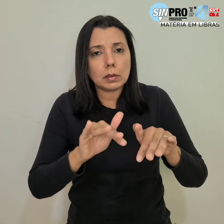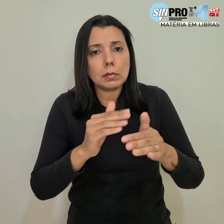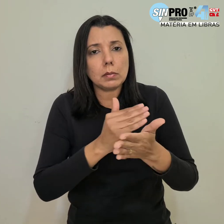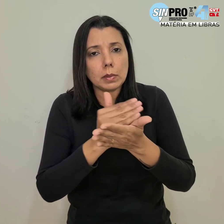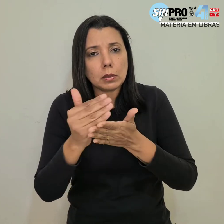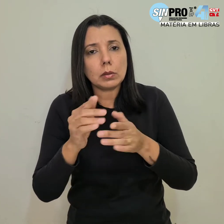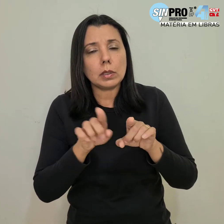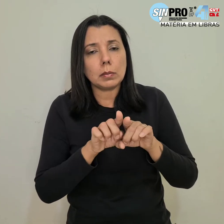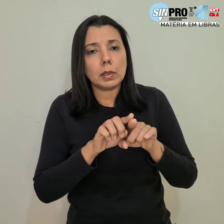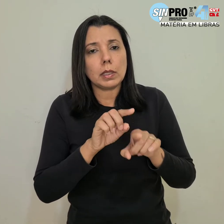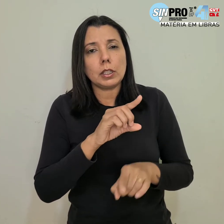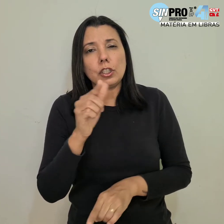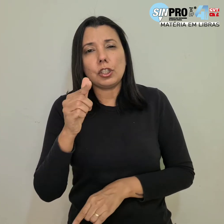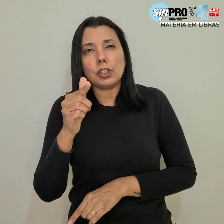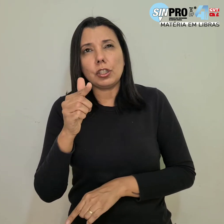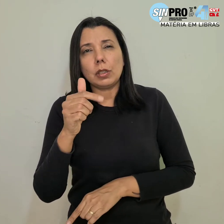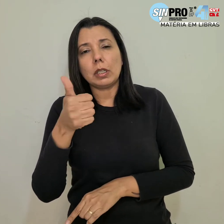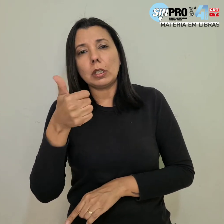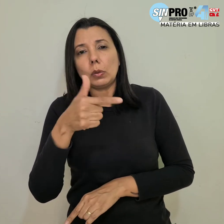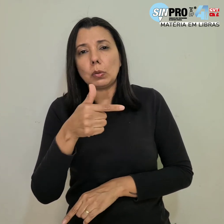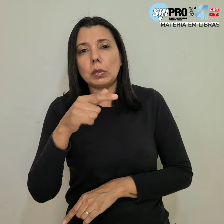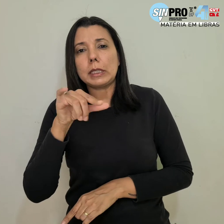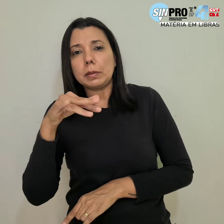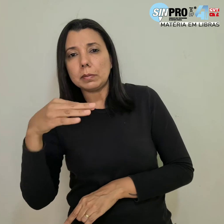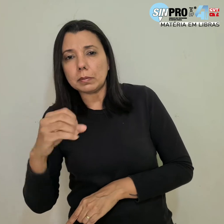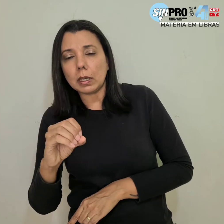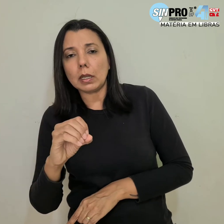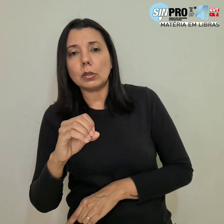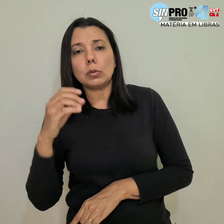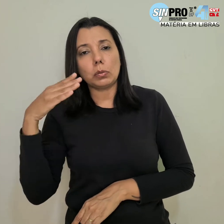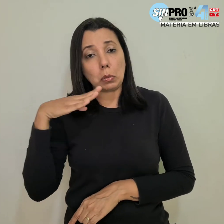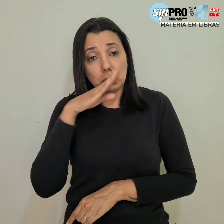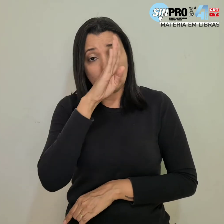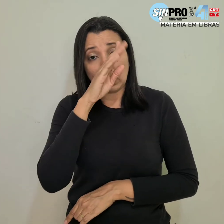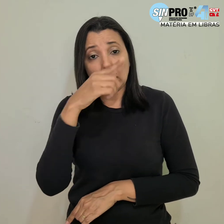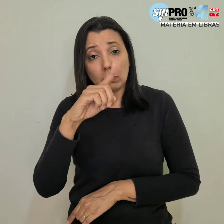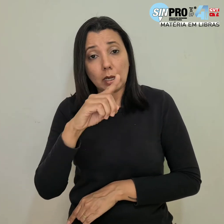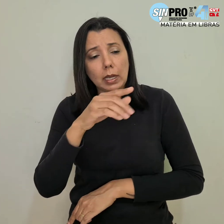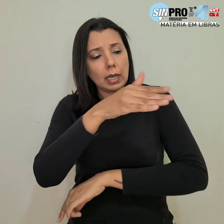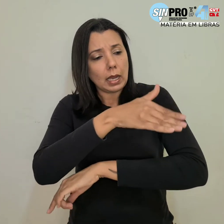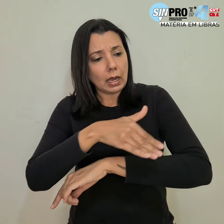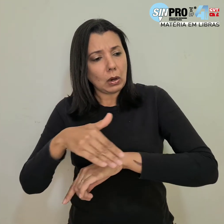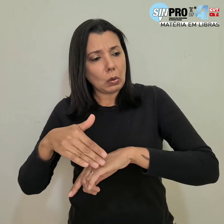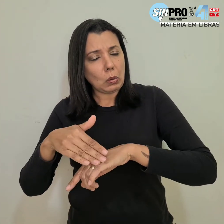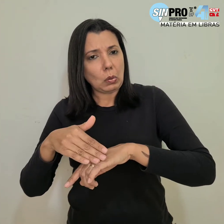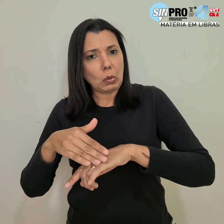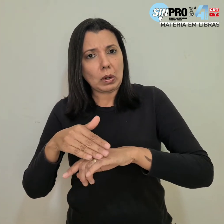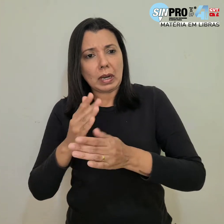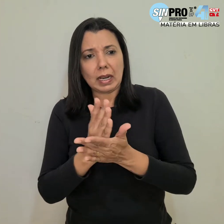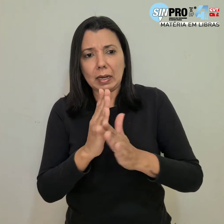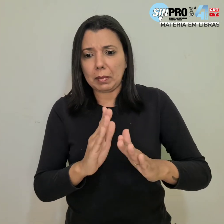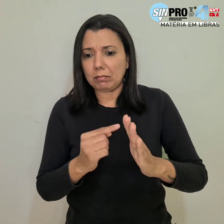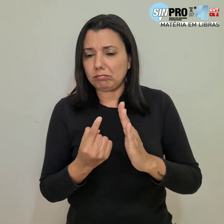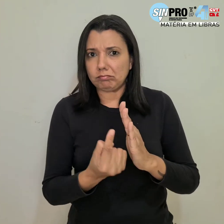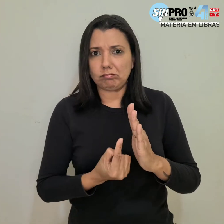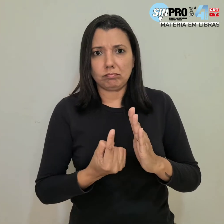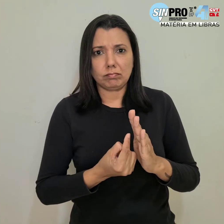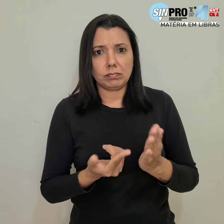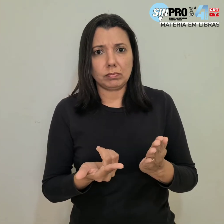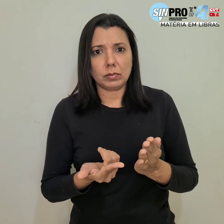que começou pelo dia 12 de março, Jair Bolsonaro vai às ruas sabotar o isolamento social,